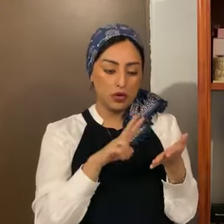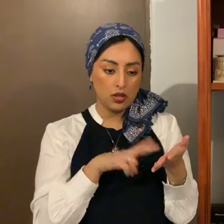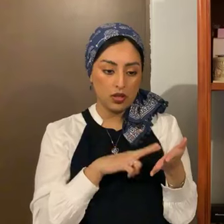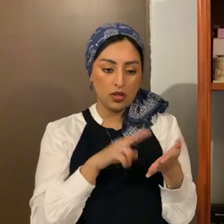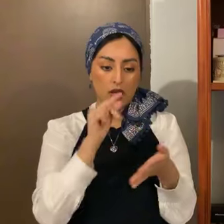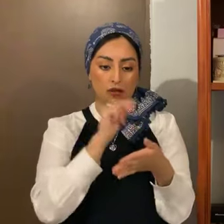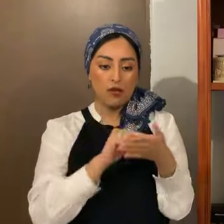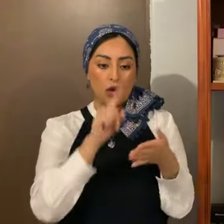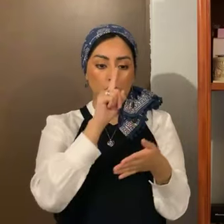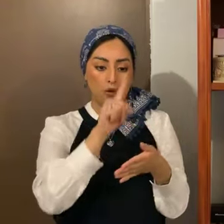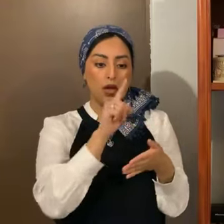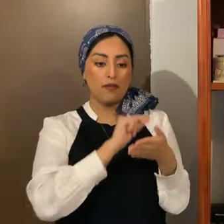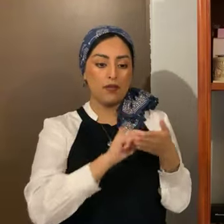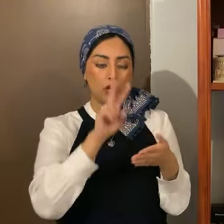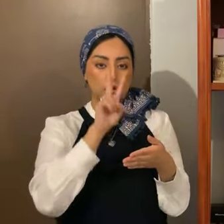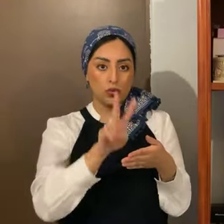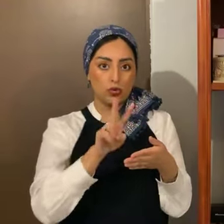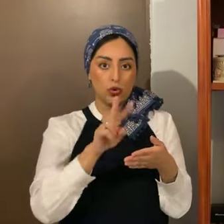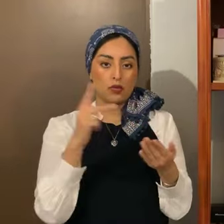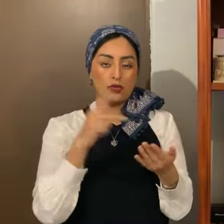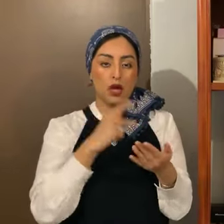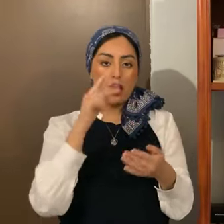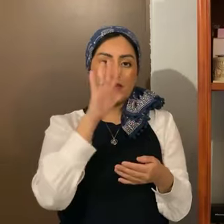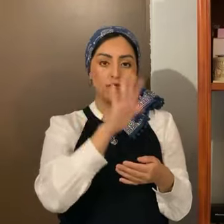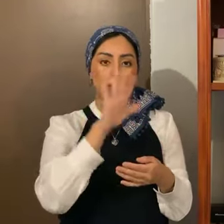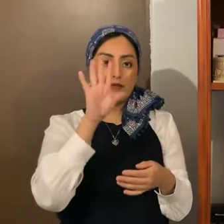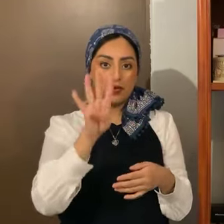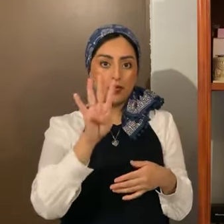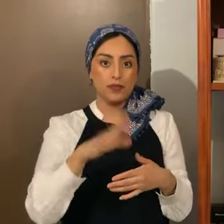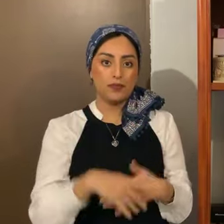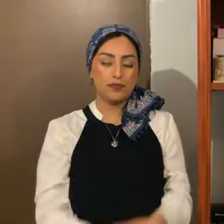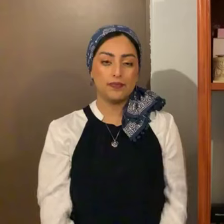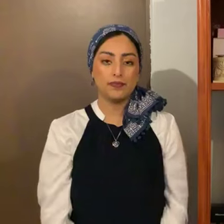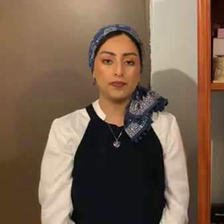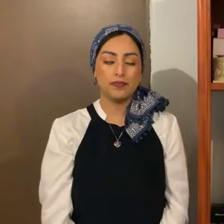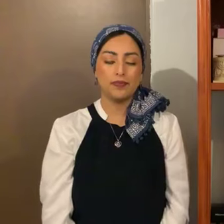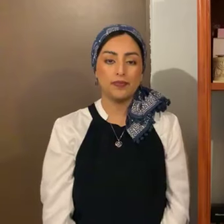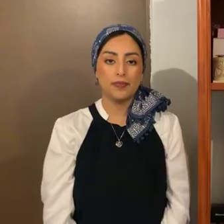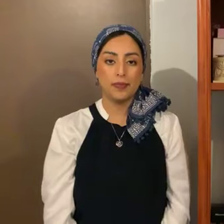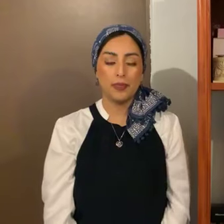entonces el 1 y el 2 del verso 54.